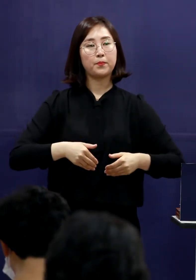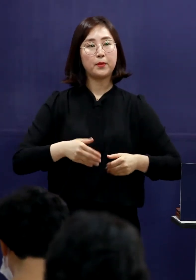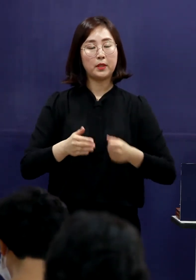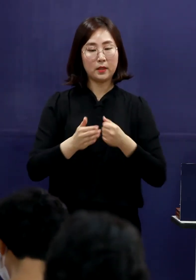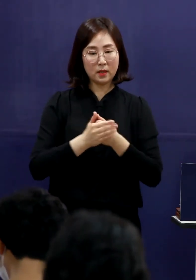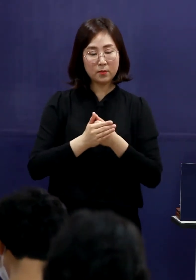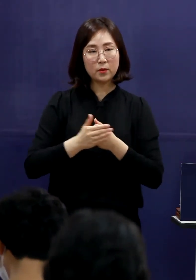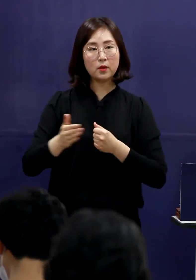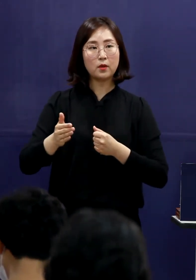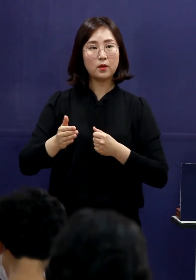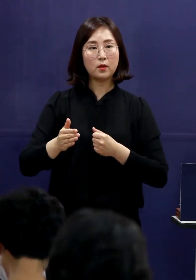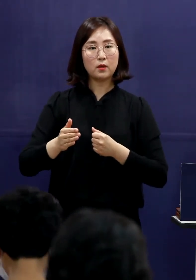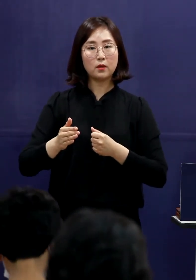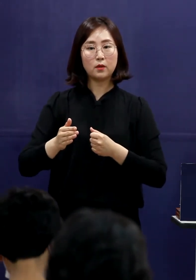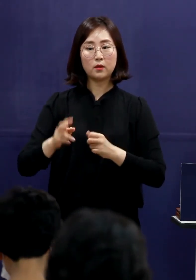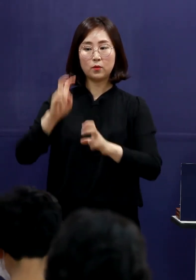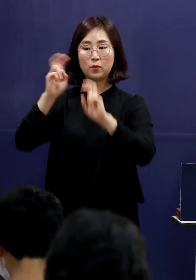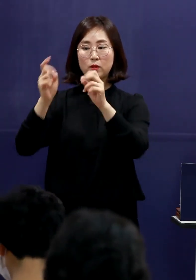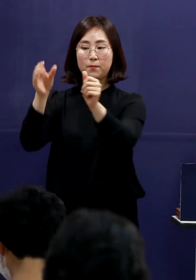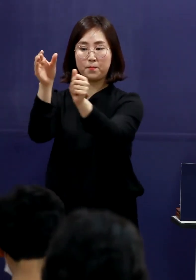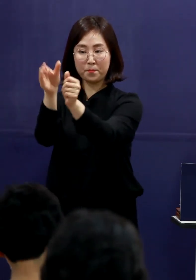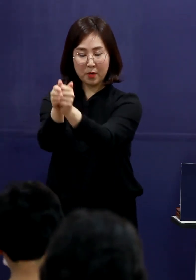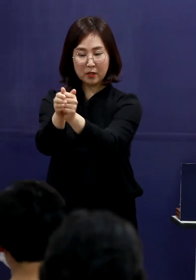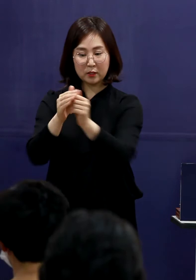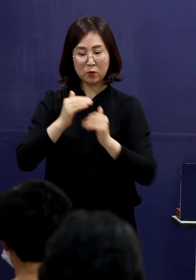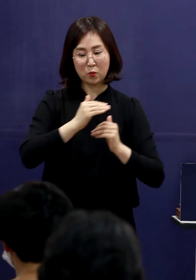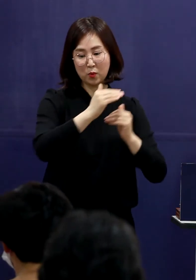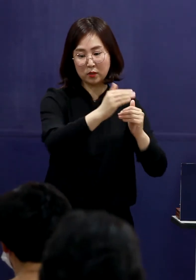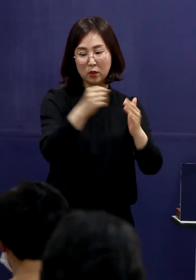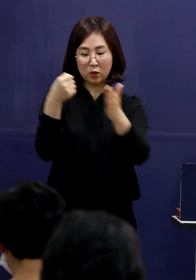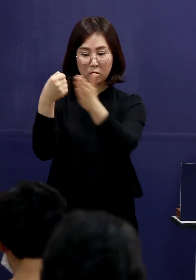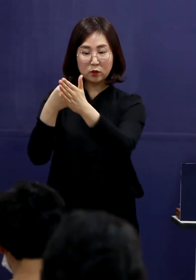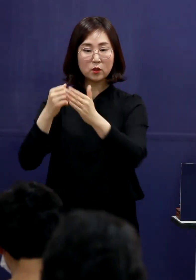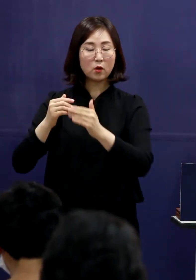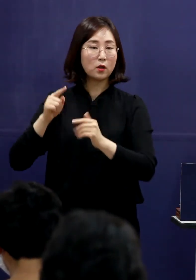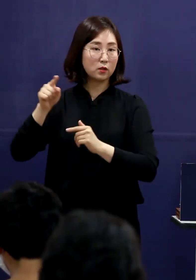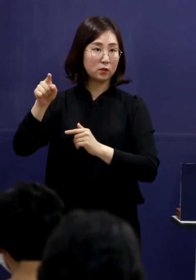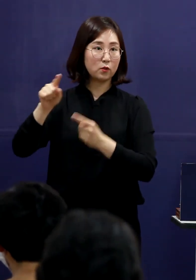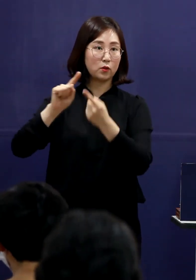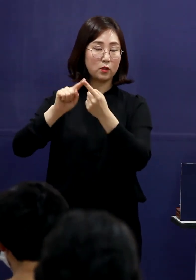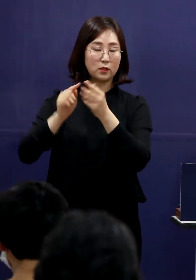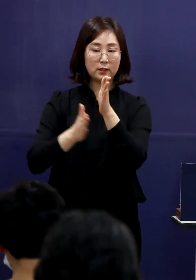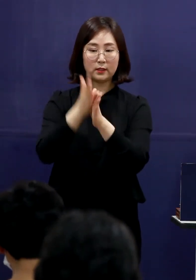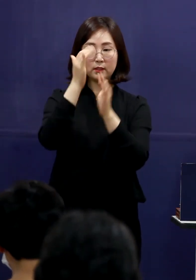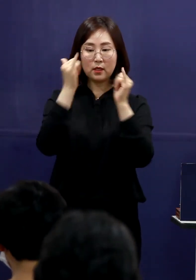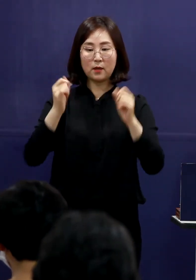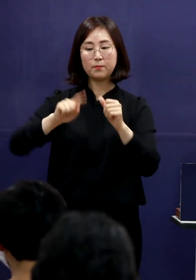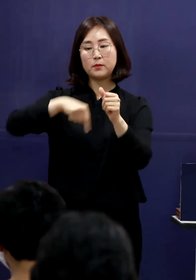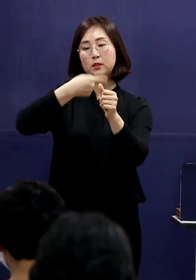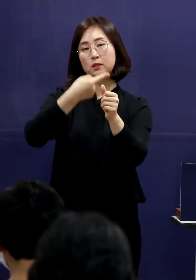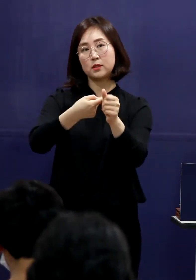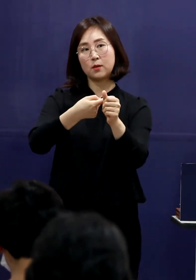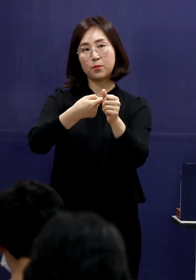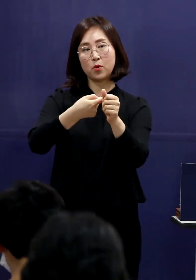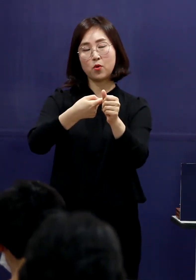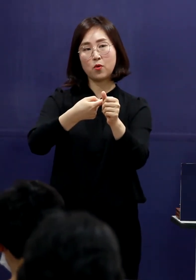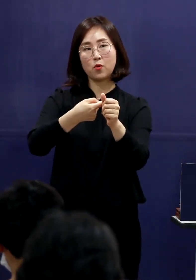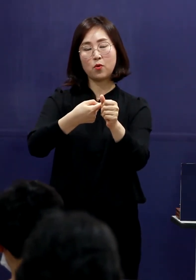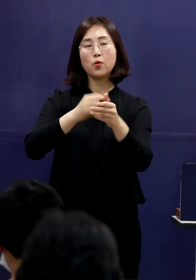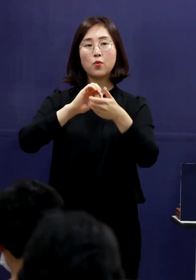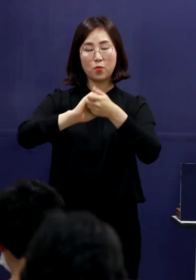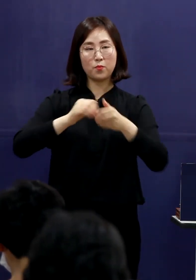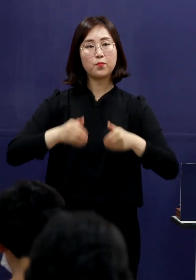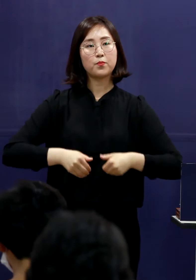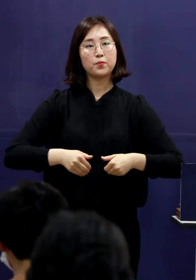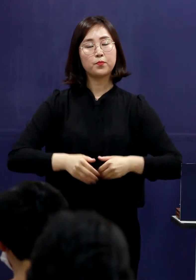과정이나 또 마무리 짓는 확정 과정에서 이 주민 대표들이 참여하는 그런 가버넌스를